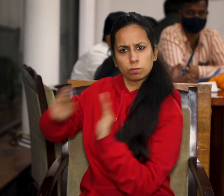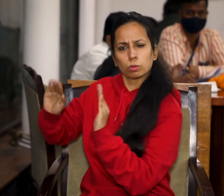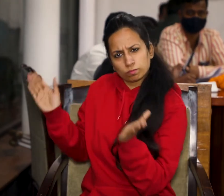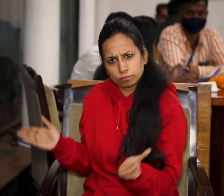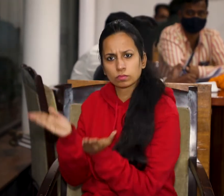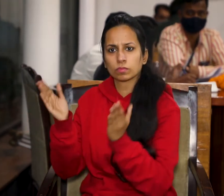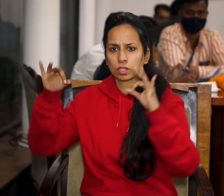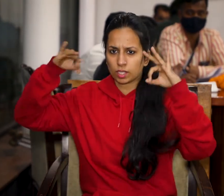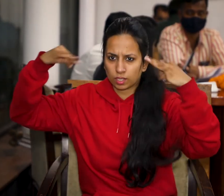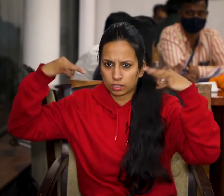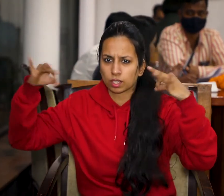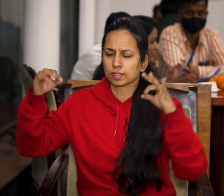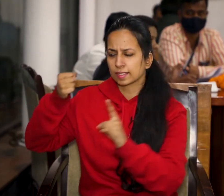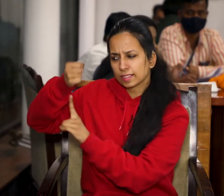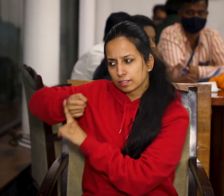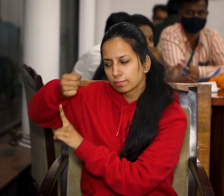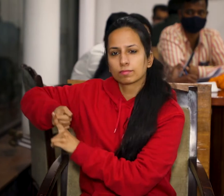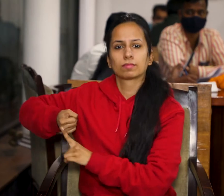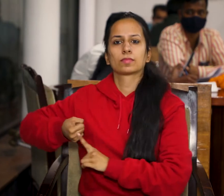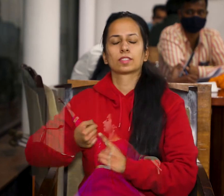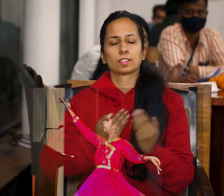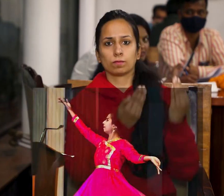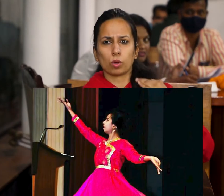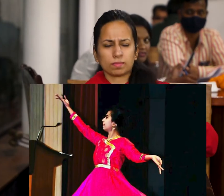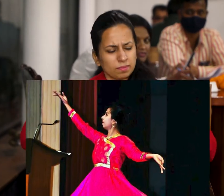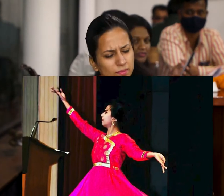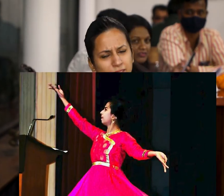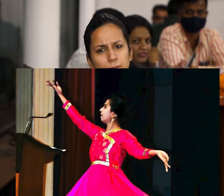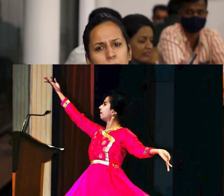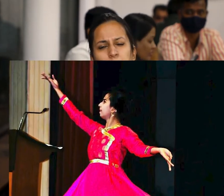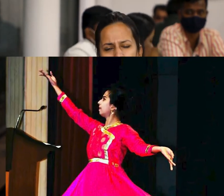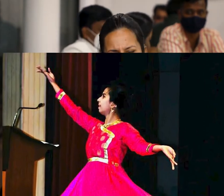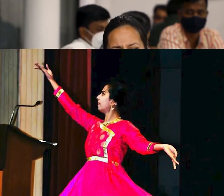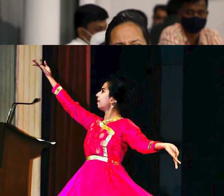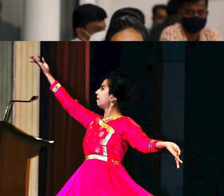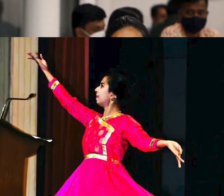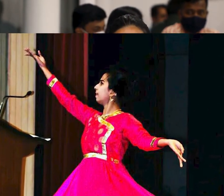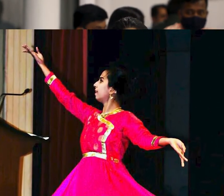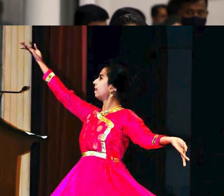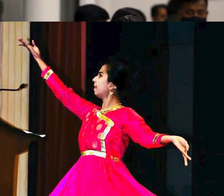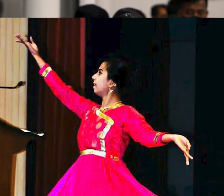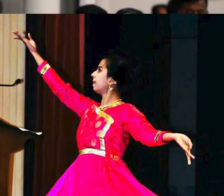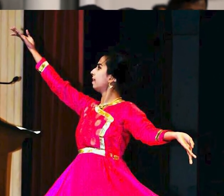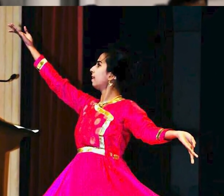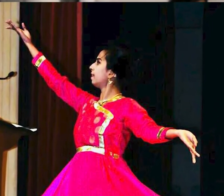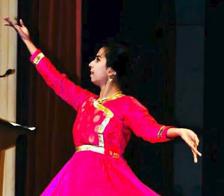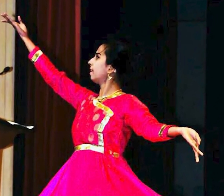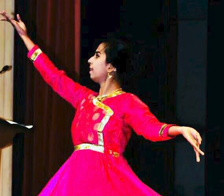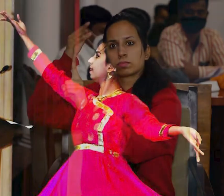ज़िंदगी में, बट मेरे पेरेंट्स ने मुझे पूरा सपोर्ट किया और मुझे डांस सीखने के लिए इंस्पायर किया। मैंने बहुत मेहनत करी